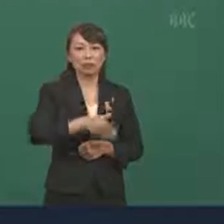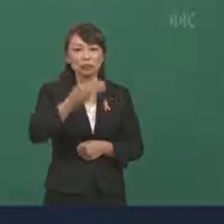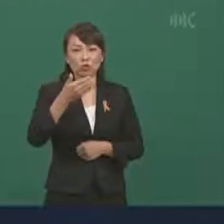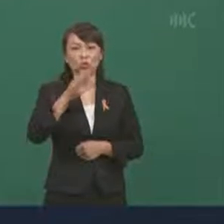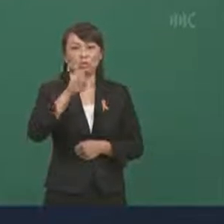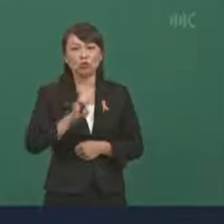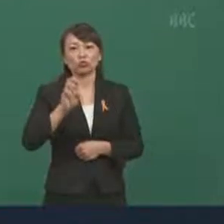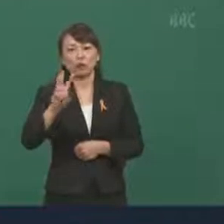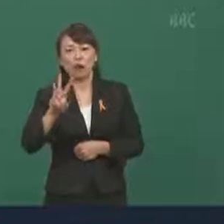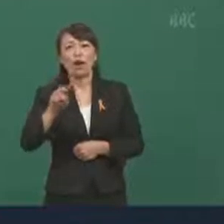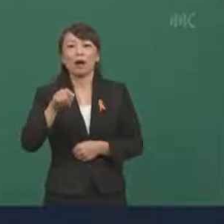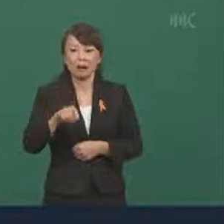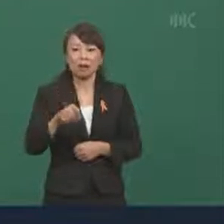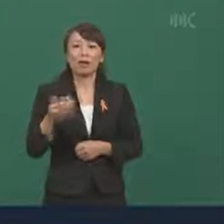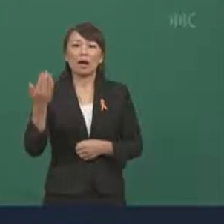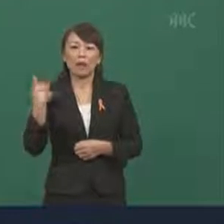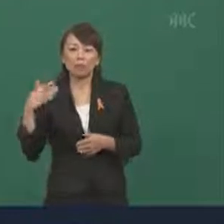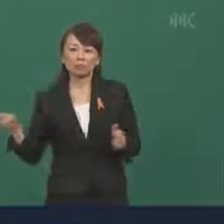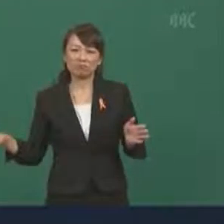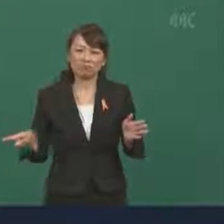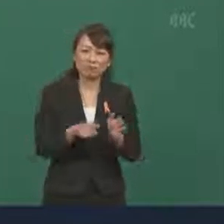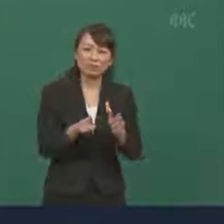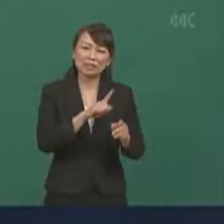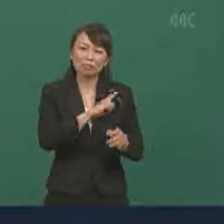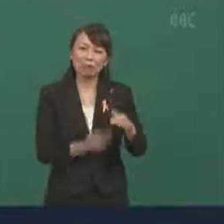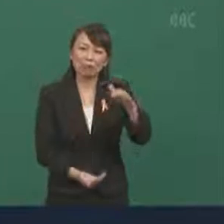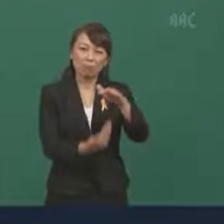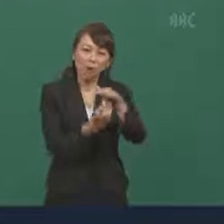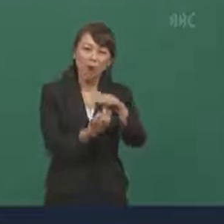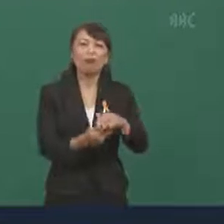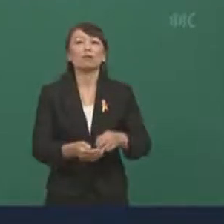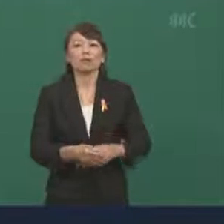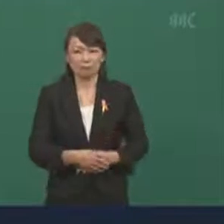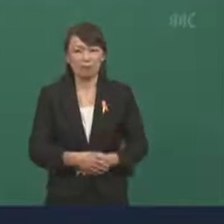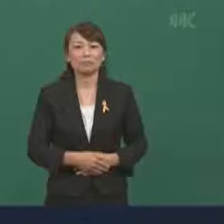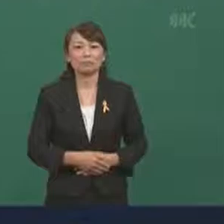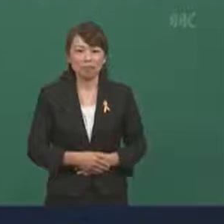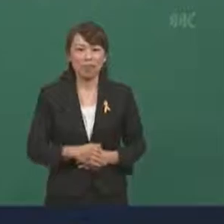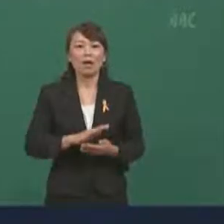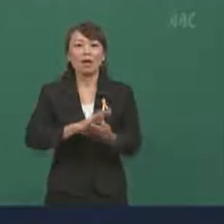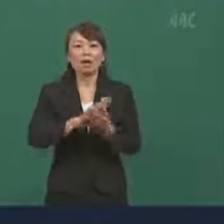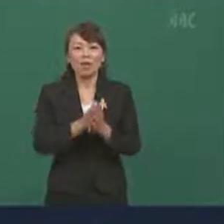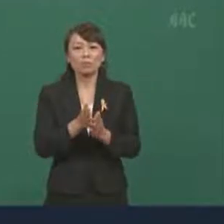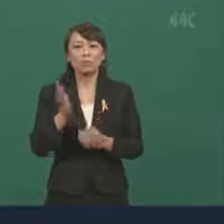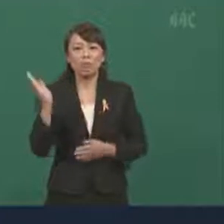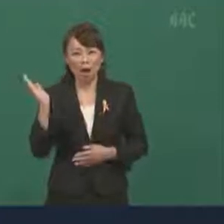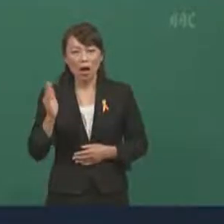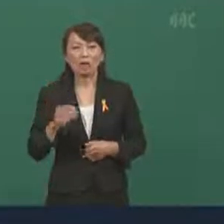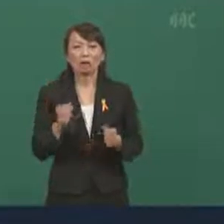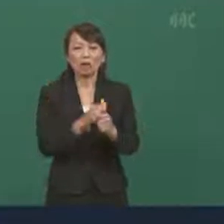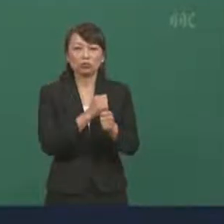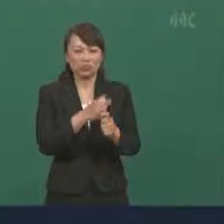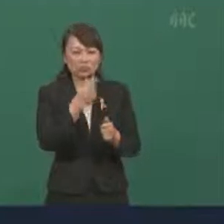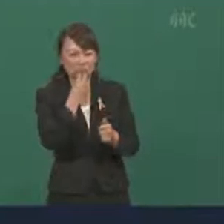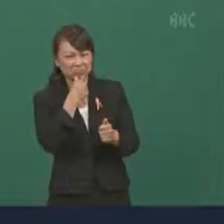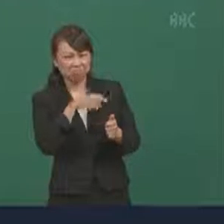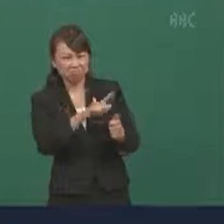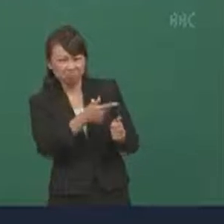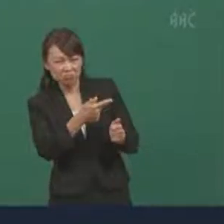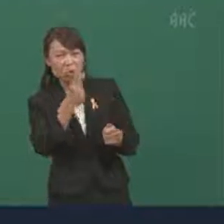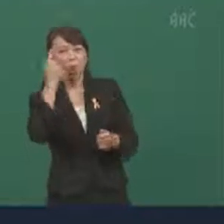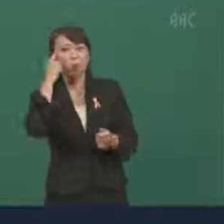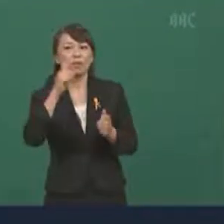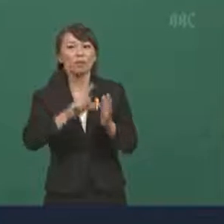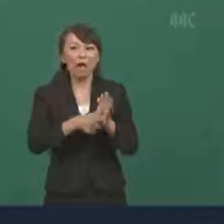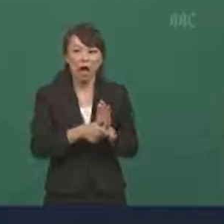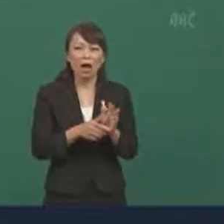で5943件と過去最多になったということです。県では虐待